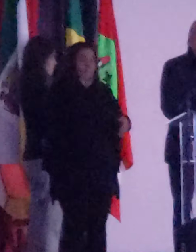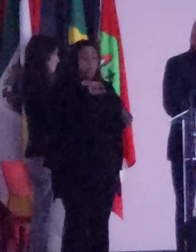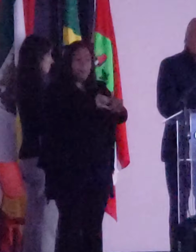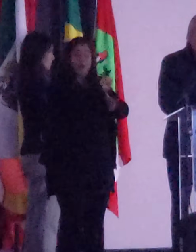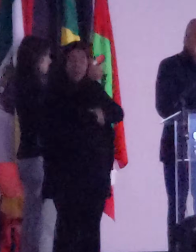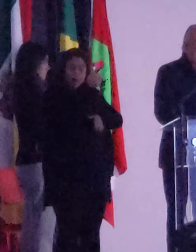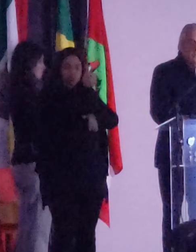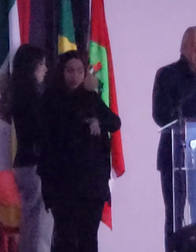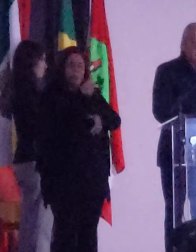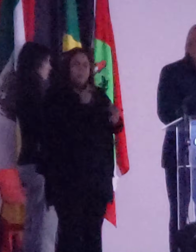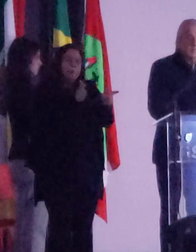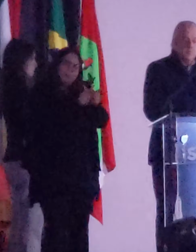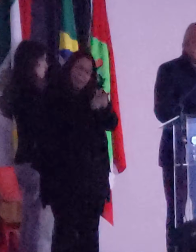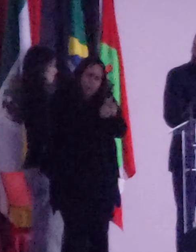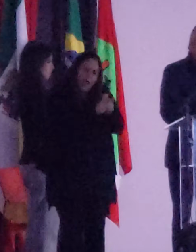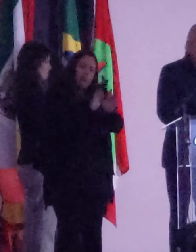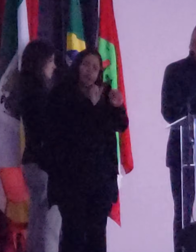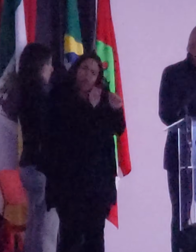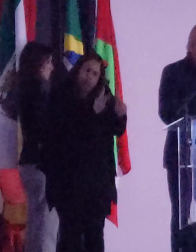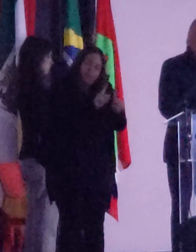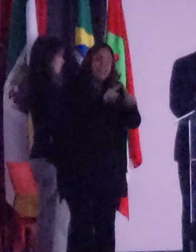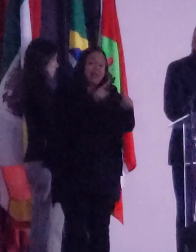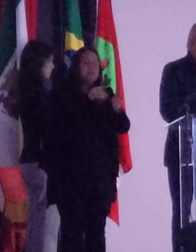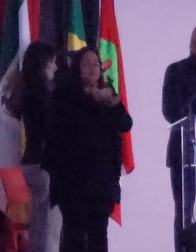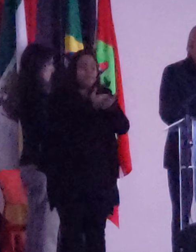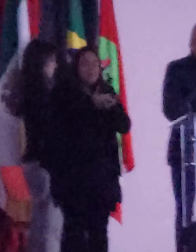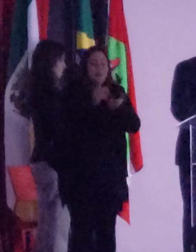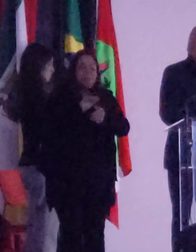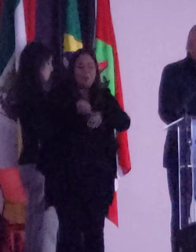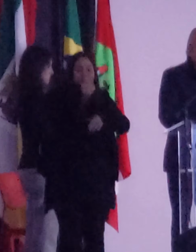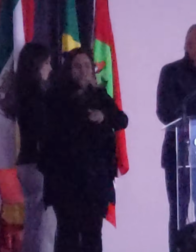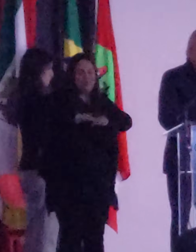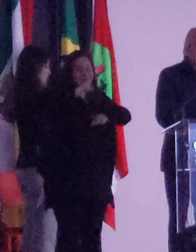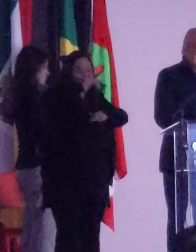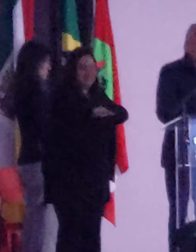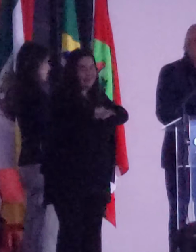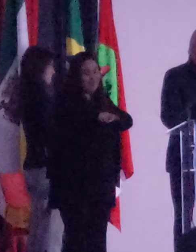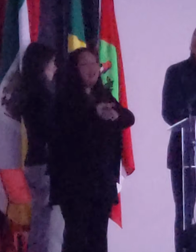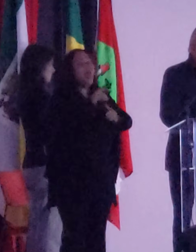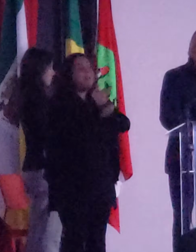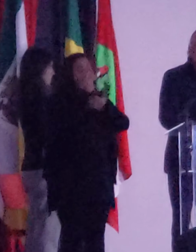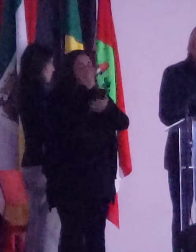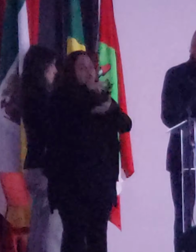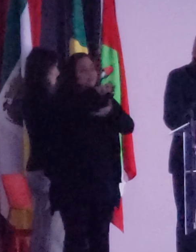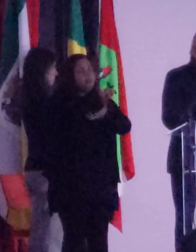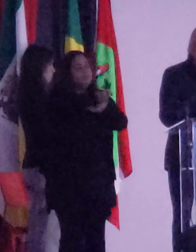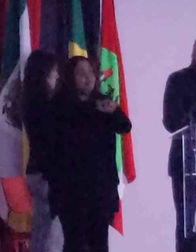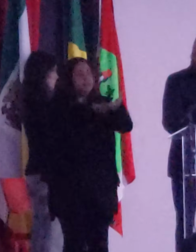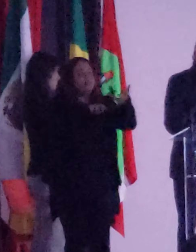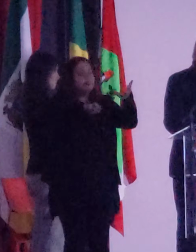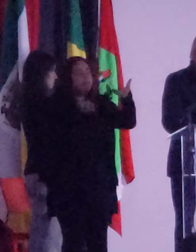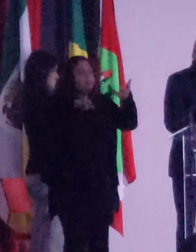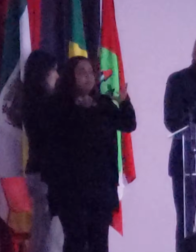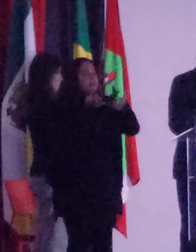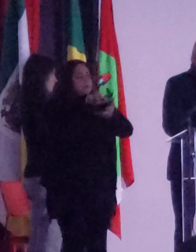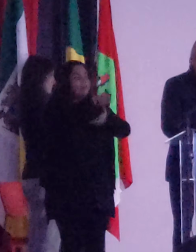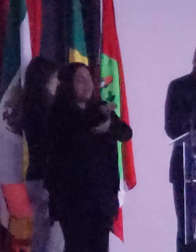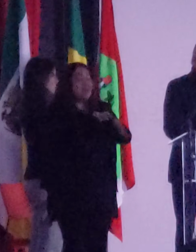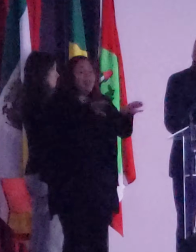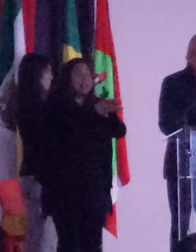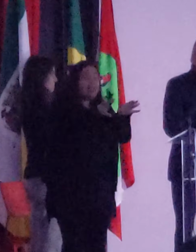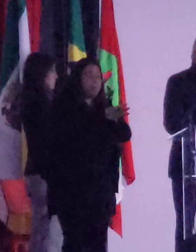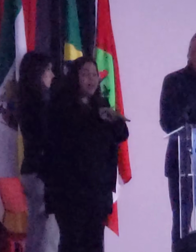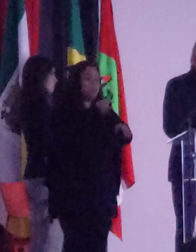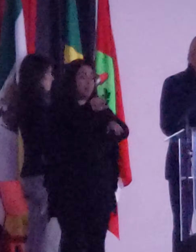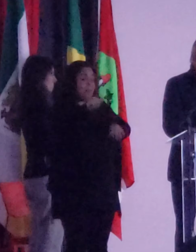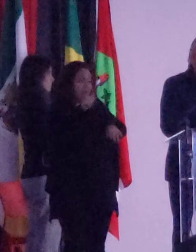mas depois surgiu o movimento, a possibilidade de recursos do Fundo de Direitos, Defesa